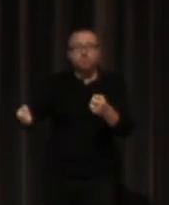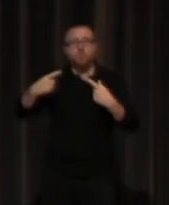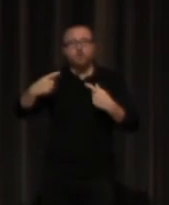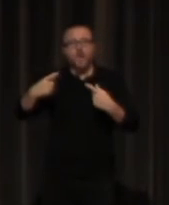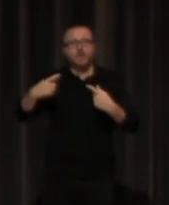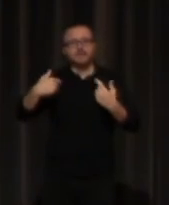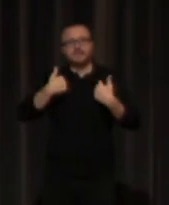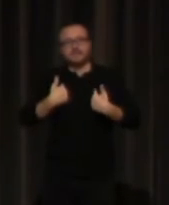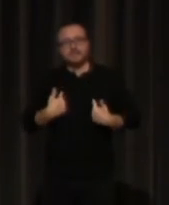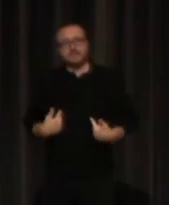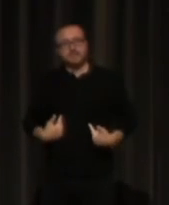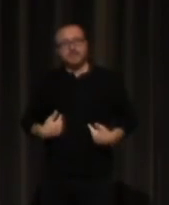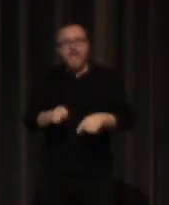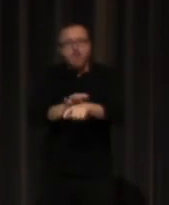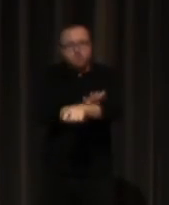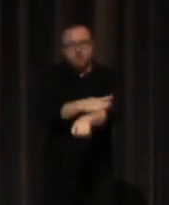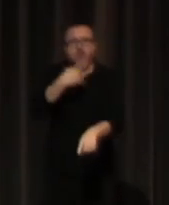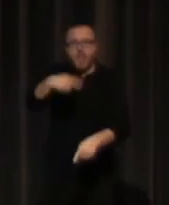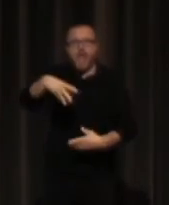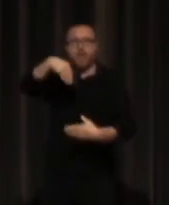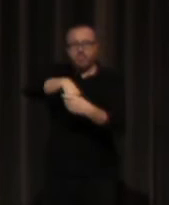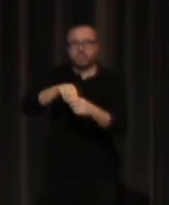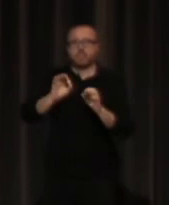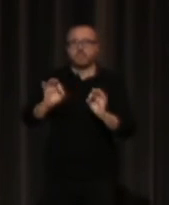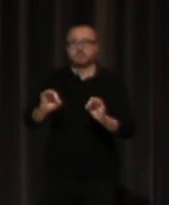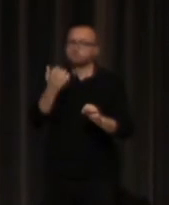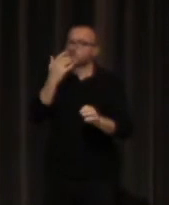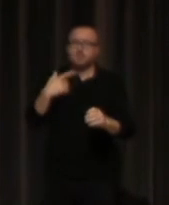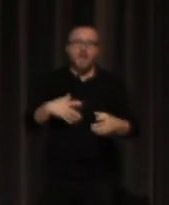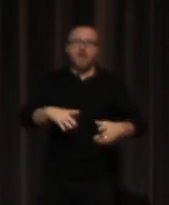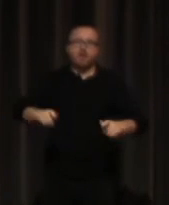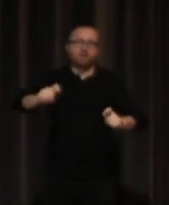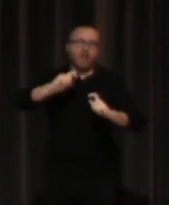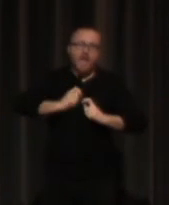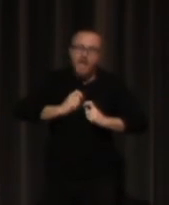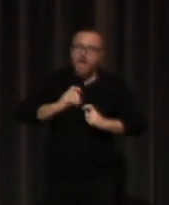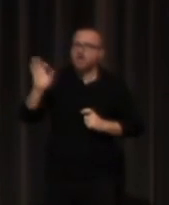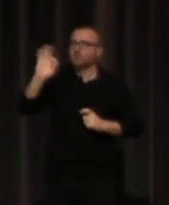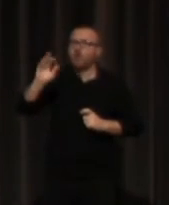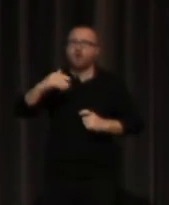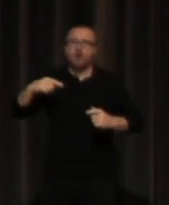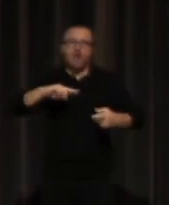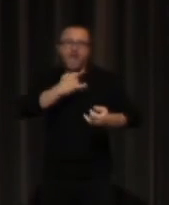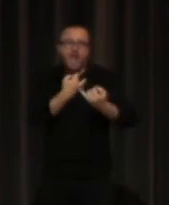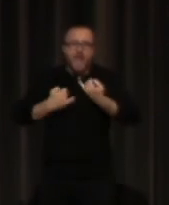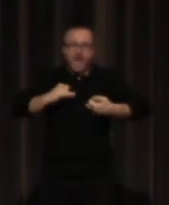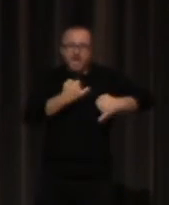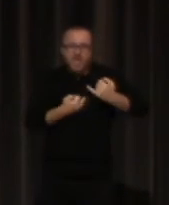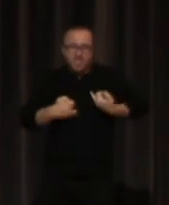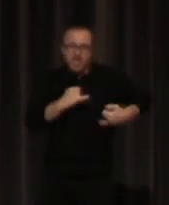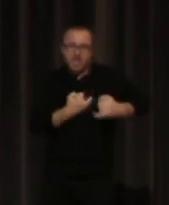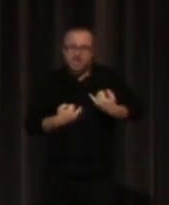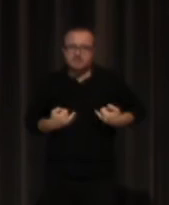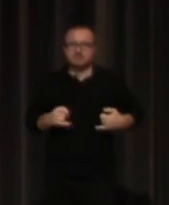significats. Com per exemple recordar-me els fracassos de totes aquelles hemorràgies internes mal